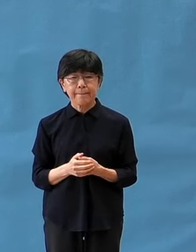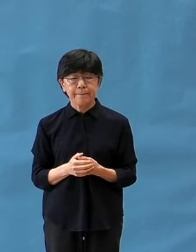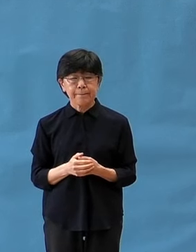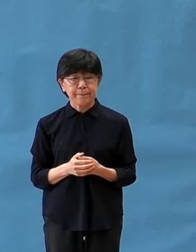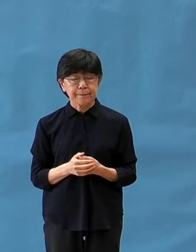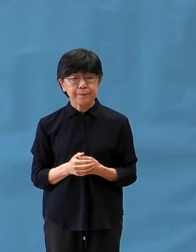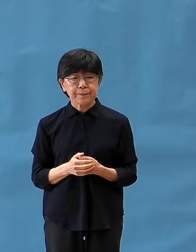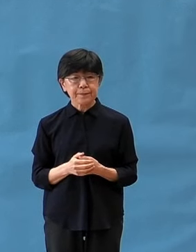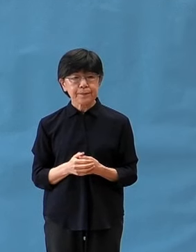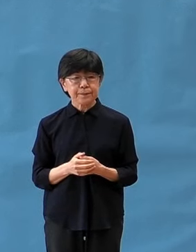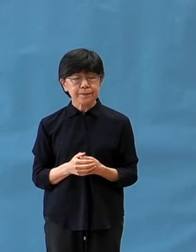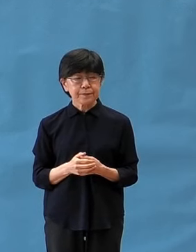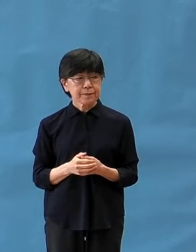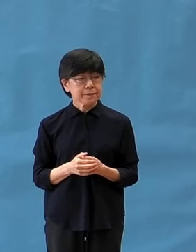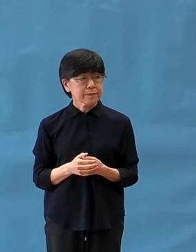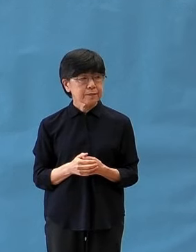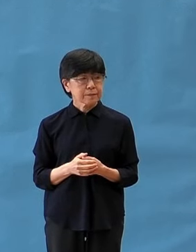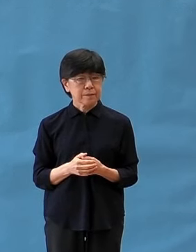はい、どうぞ。